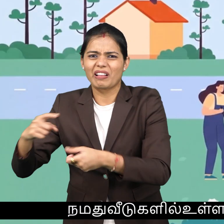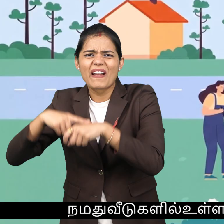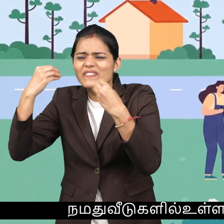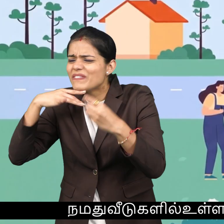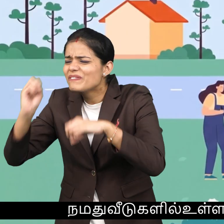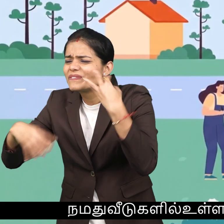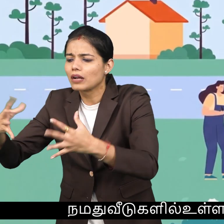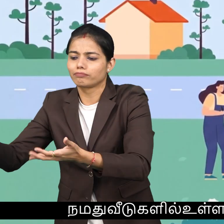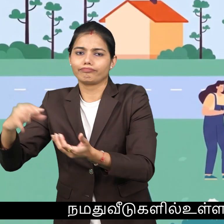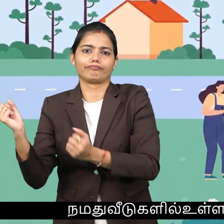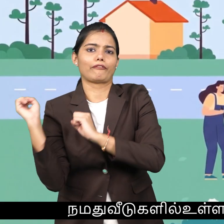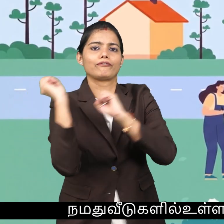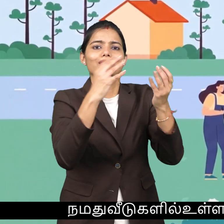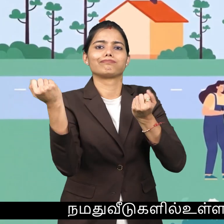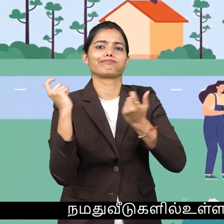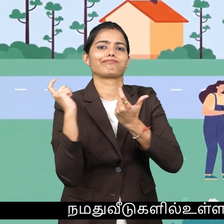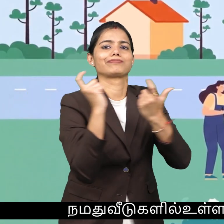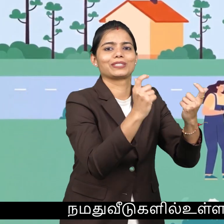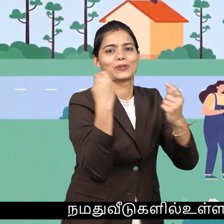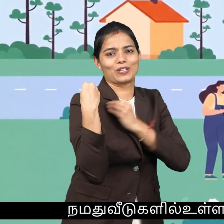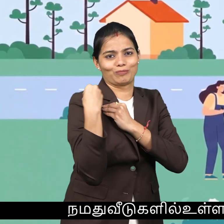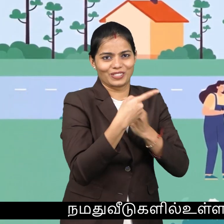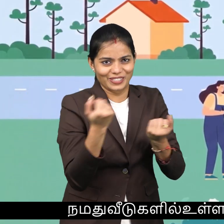கழிவுகளை எடுத்து செல்கிறார்கள்.